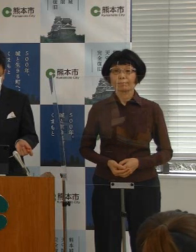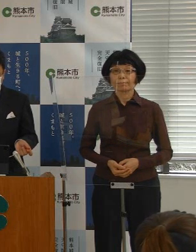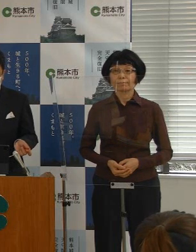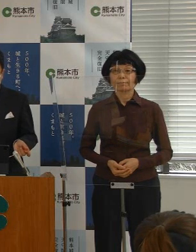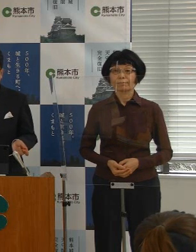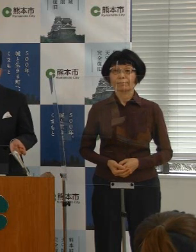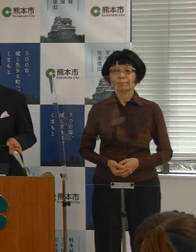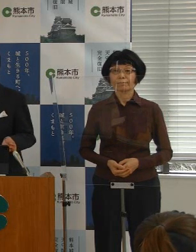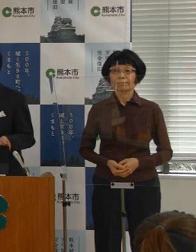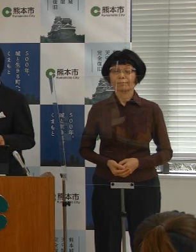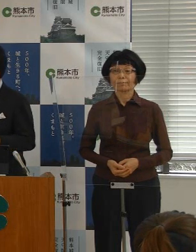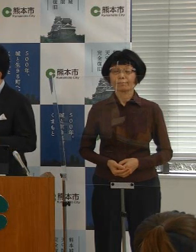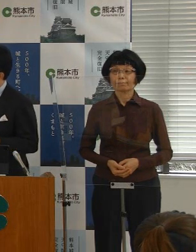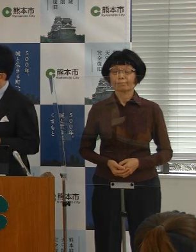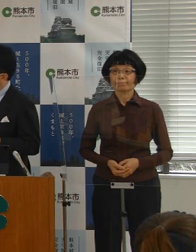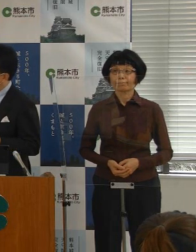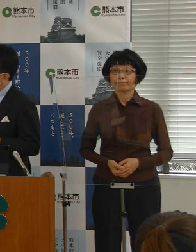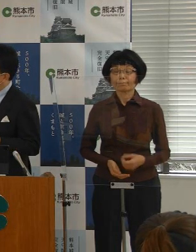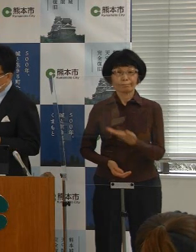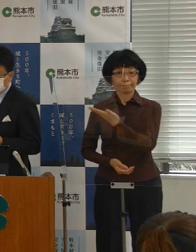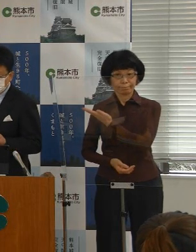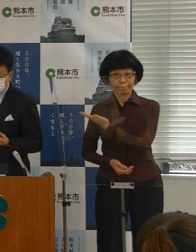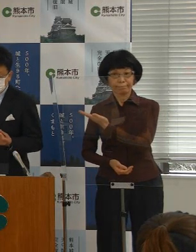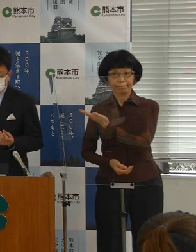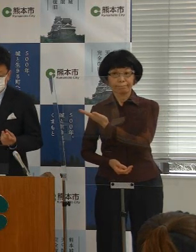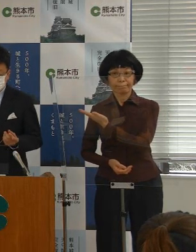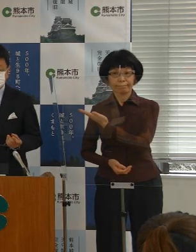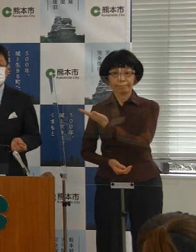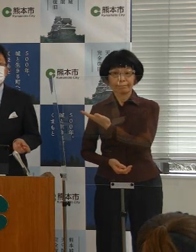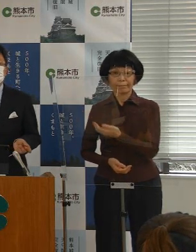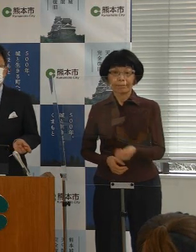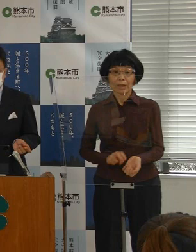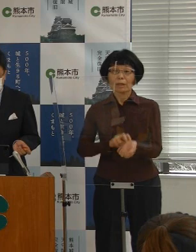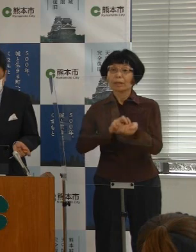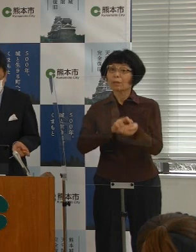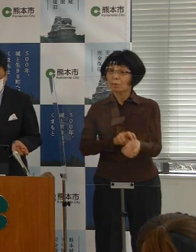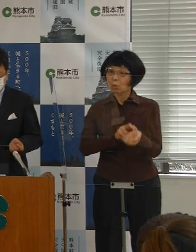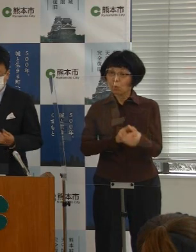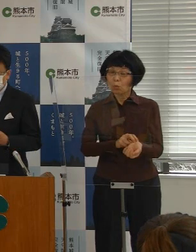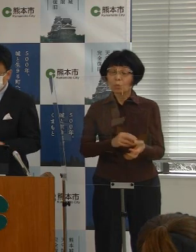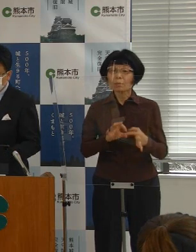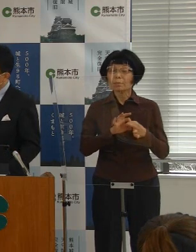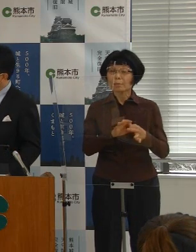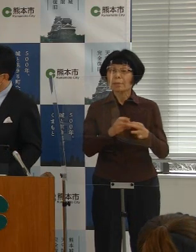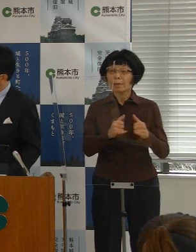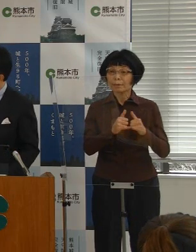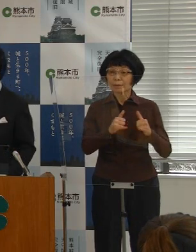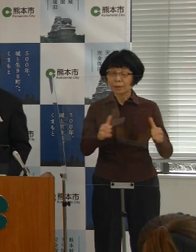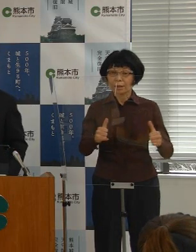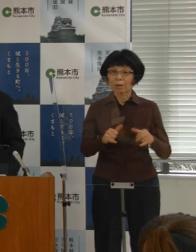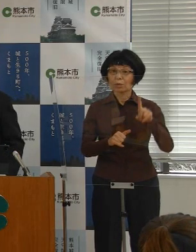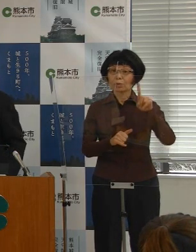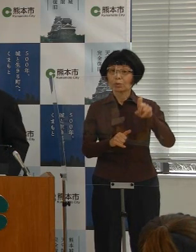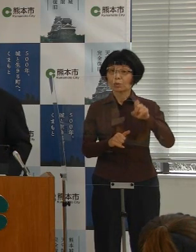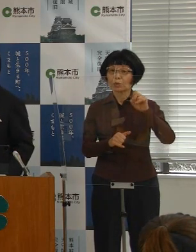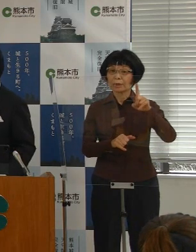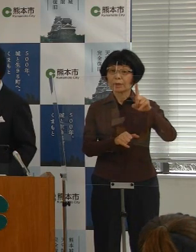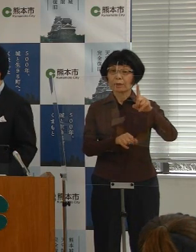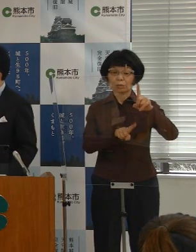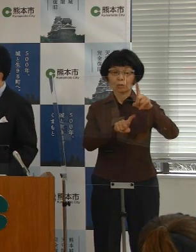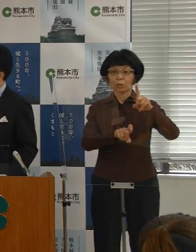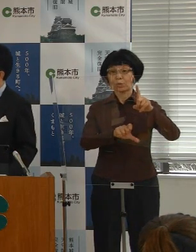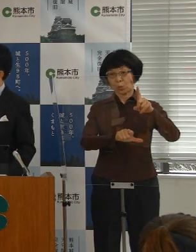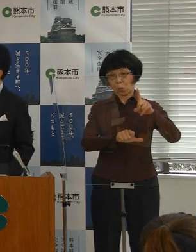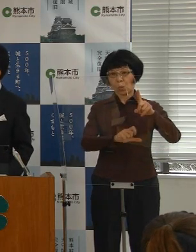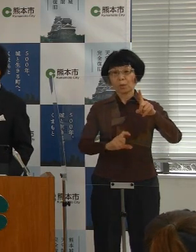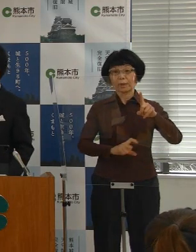まずはですね、医療従事者の方から11月の15日に